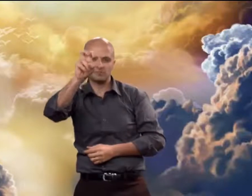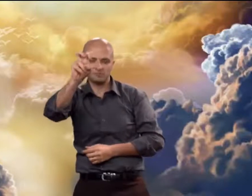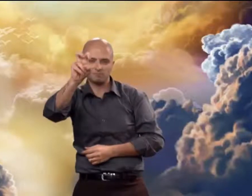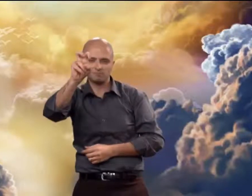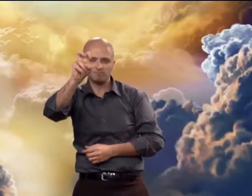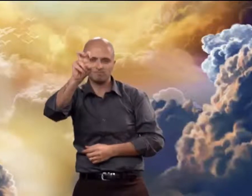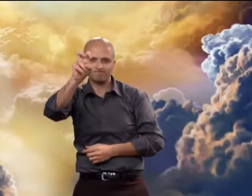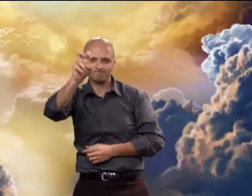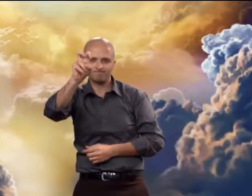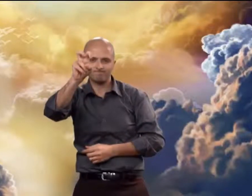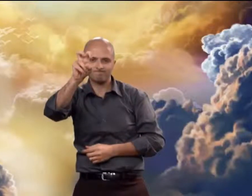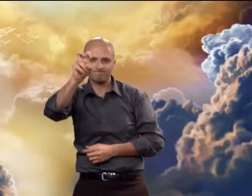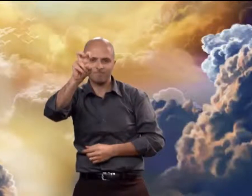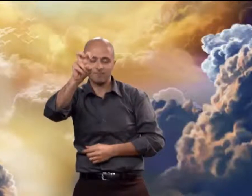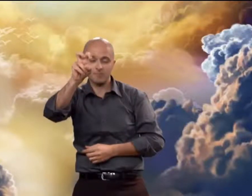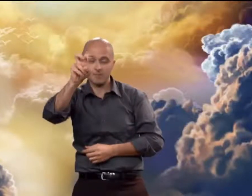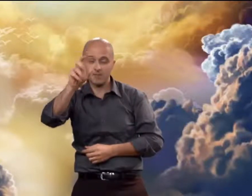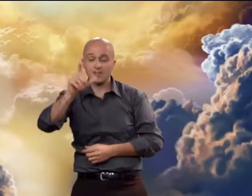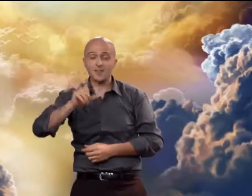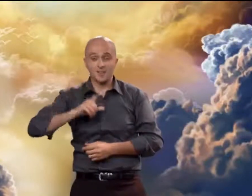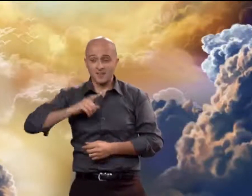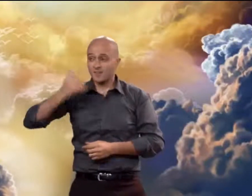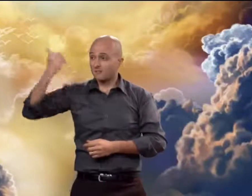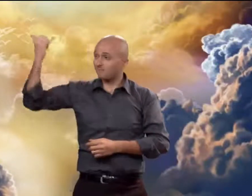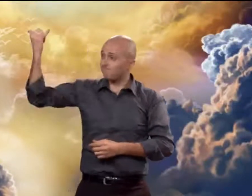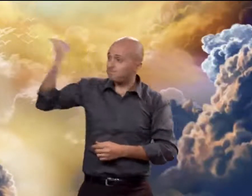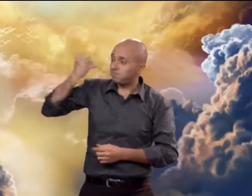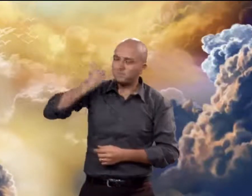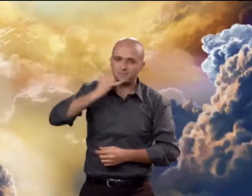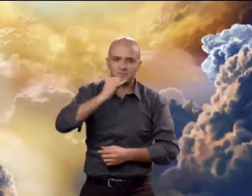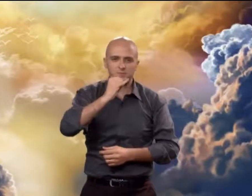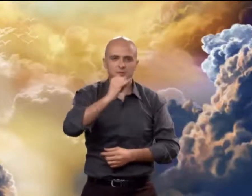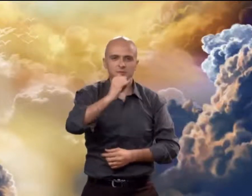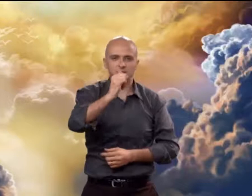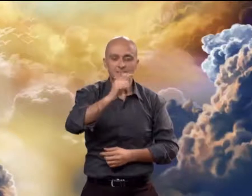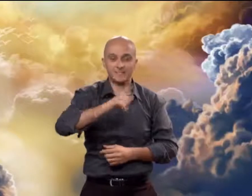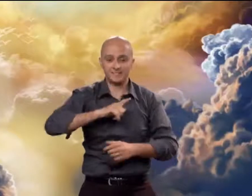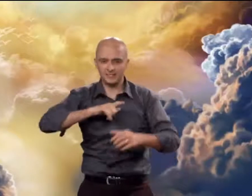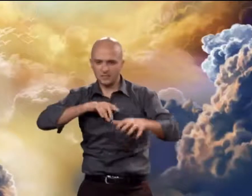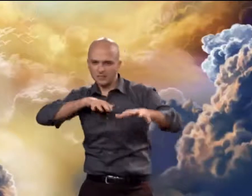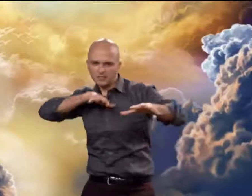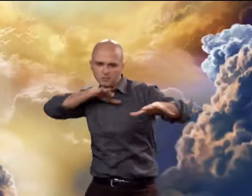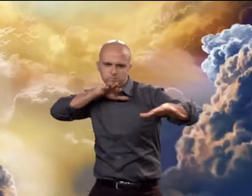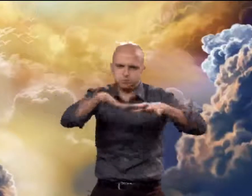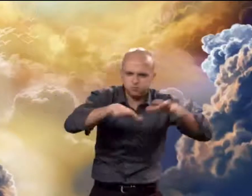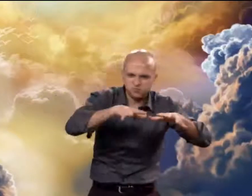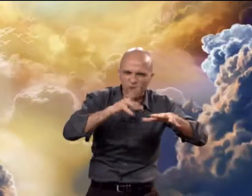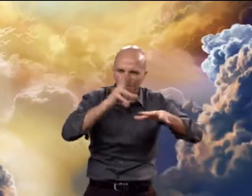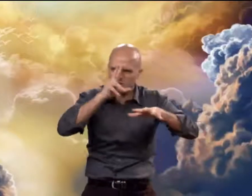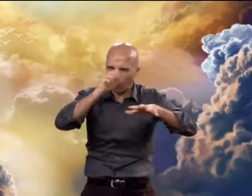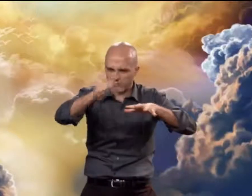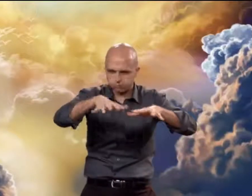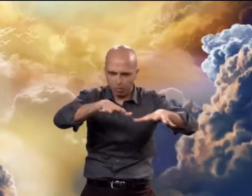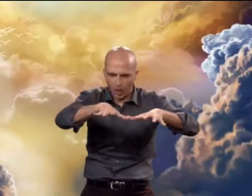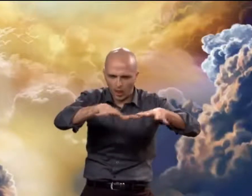cidades. Montanhas, algumas das maiores de Portugal, foram impetuosamente sacudidas, como que até